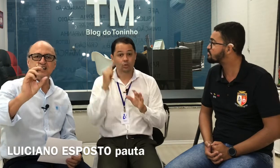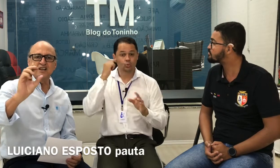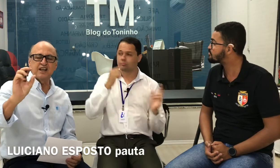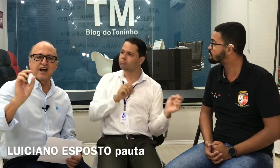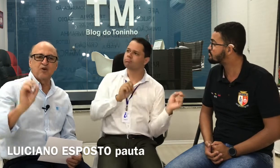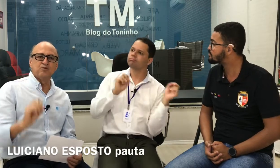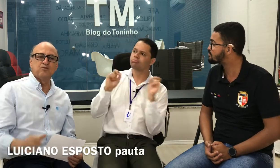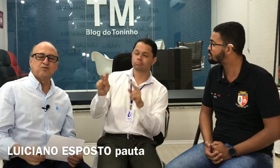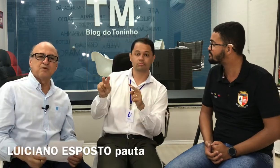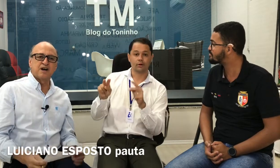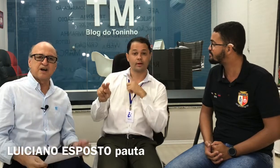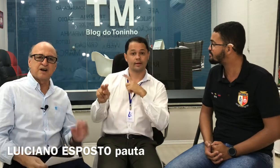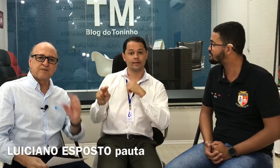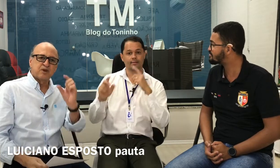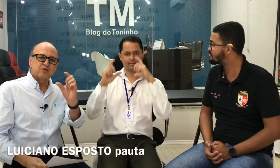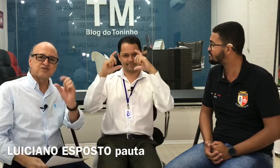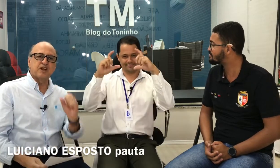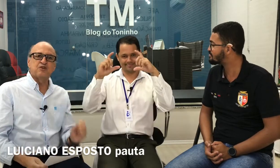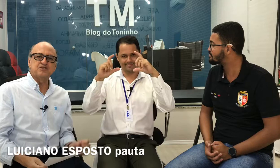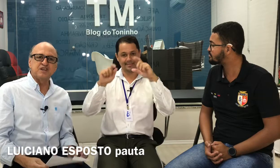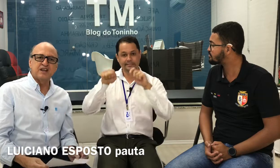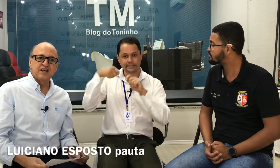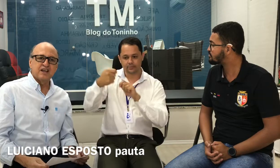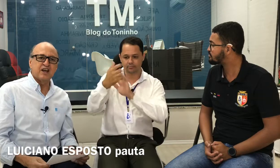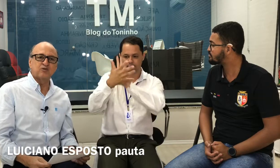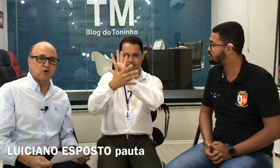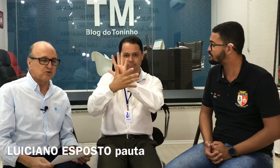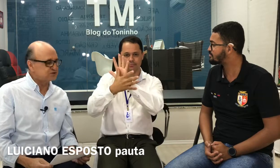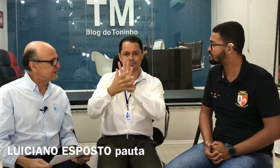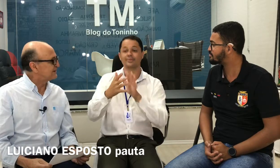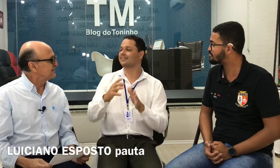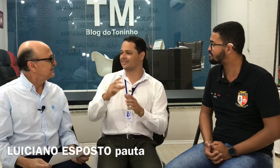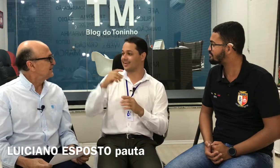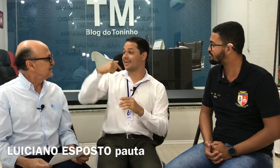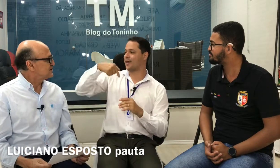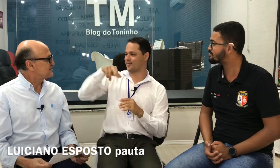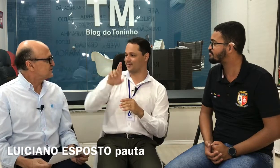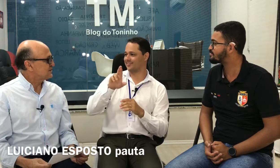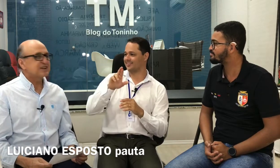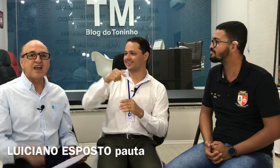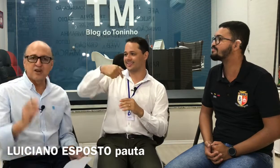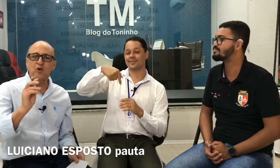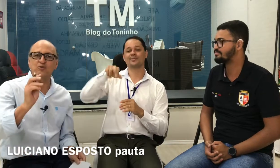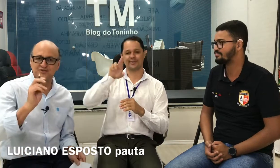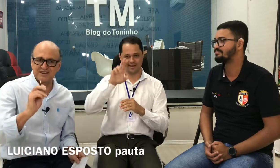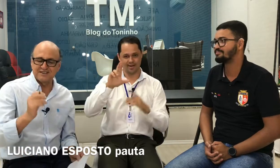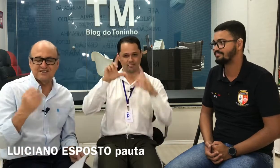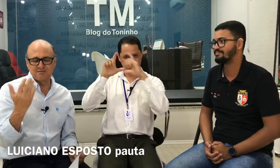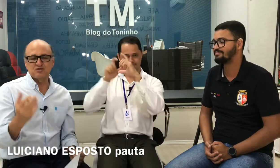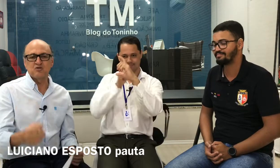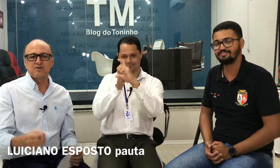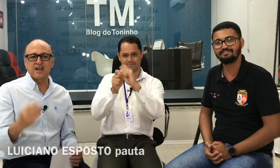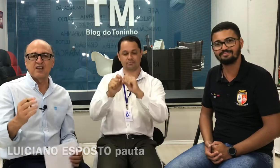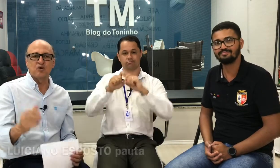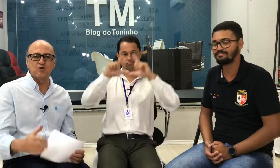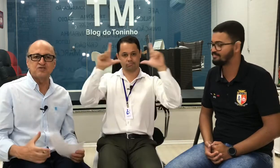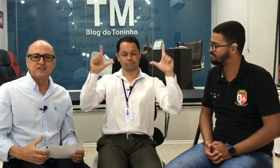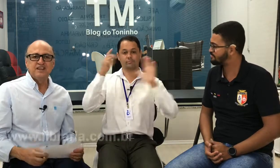lá um sinal de QR Code, né? QR Code. QR Code, desculpe, QR Code.